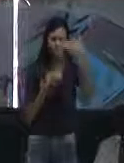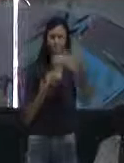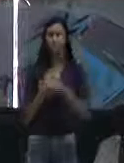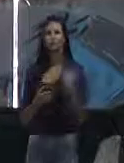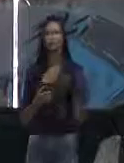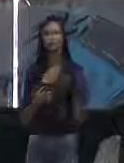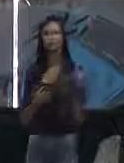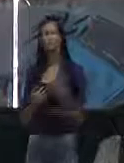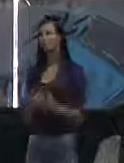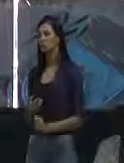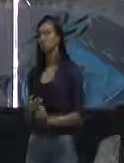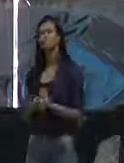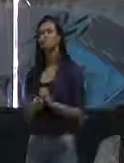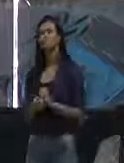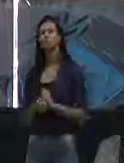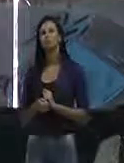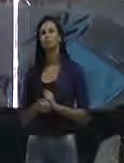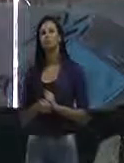todos que me